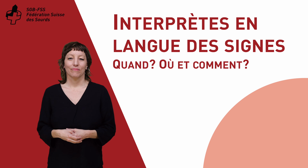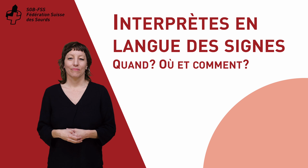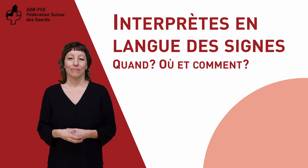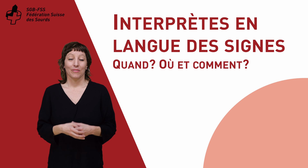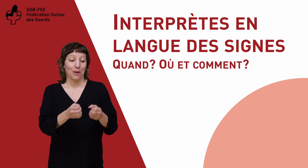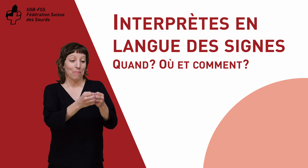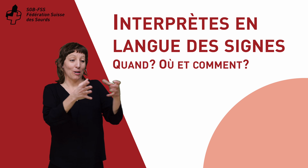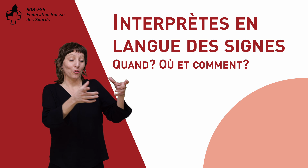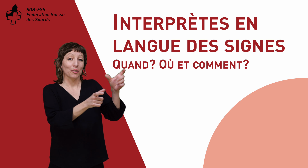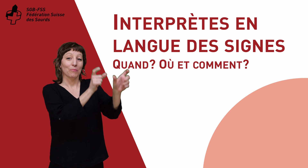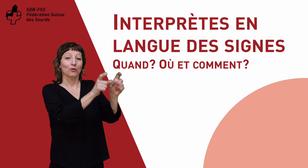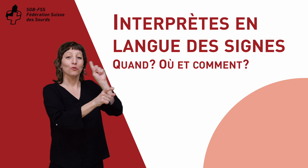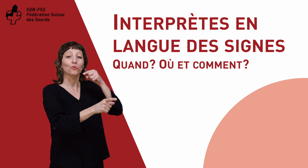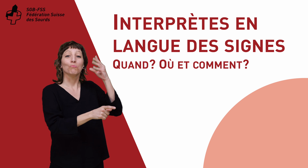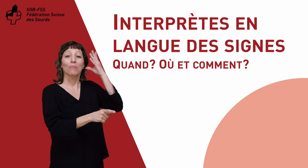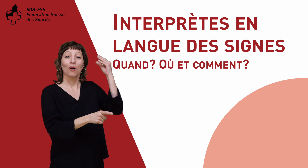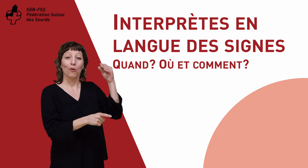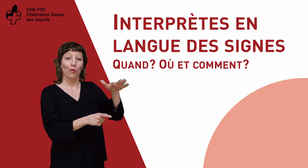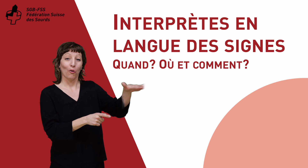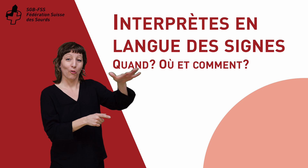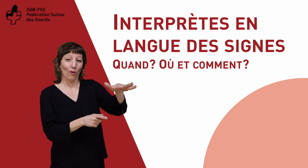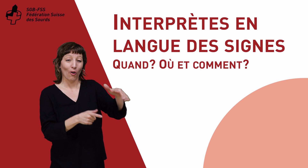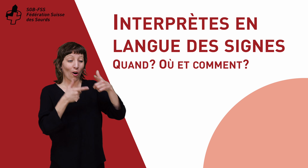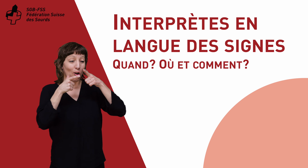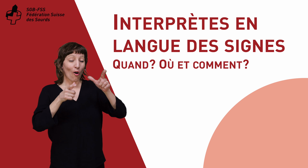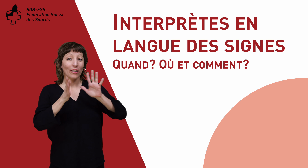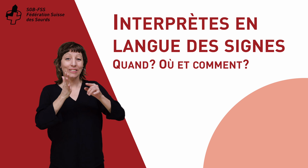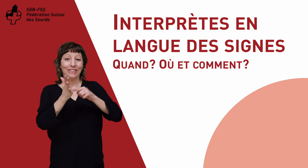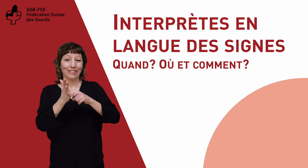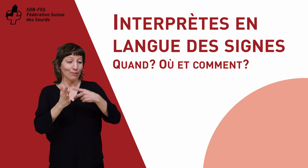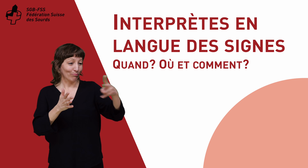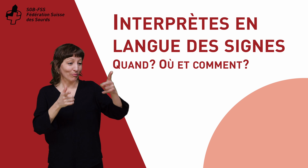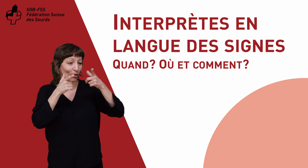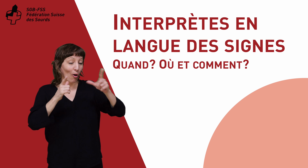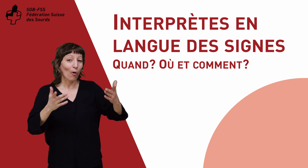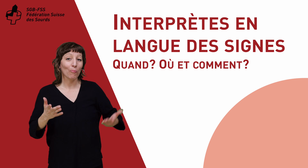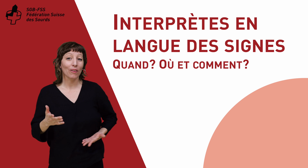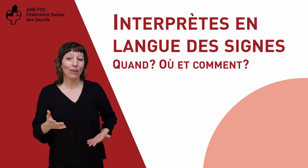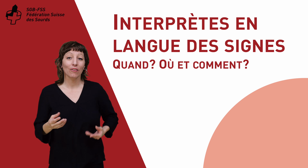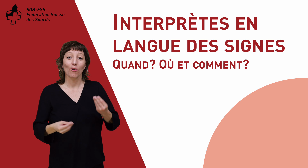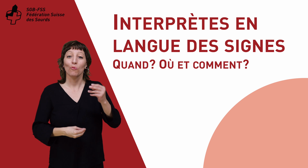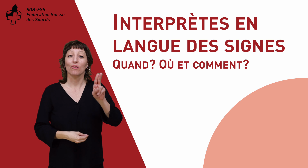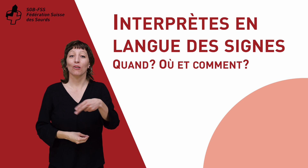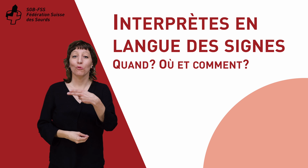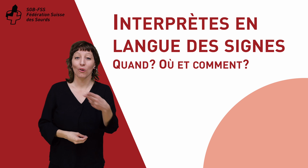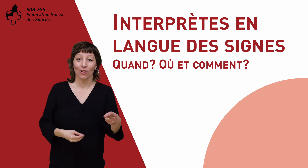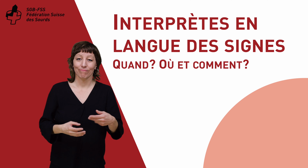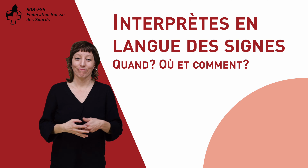Pour de nombreuses personnes sourdes et malentendantes, la langue des signes est leur langue maternelle ou